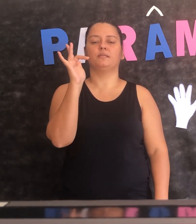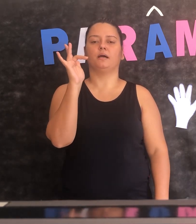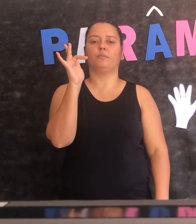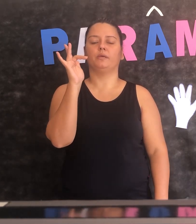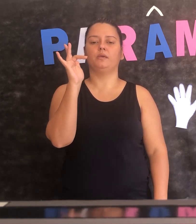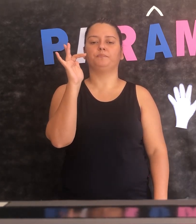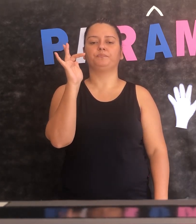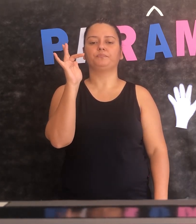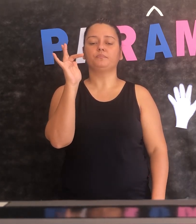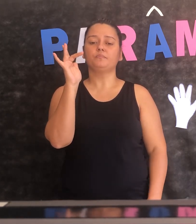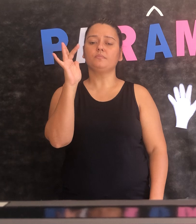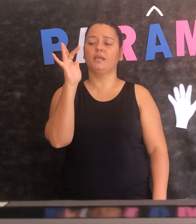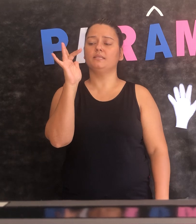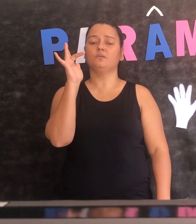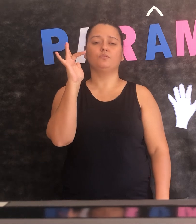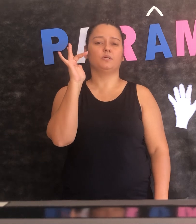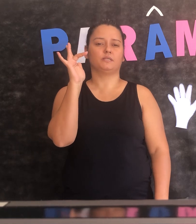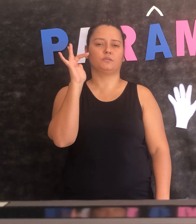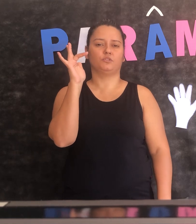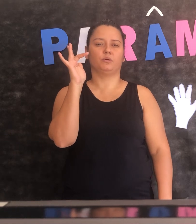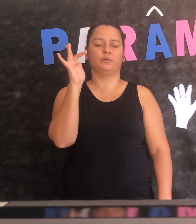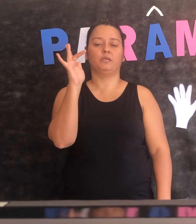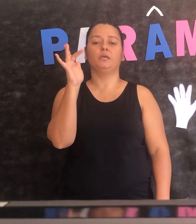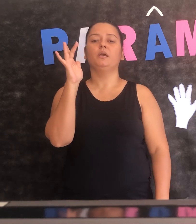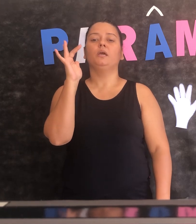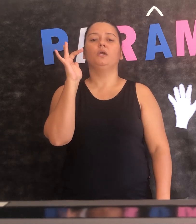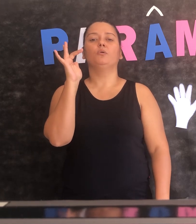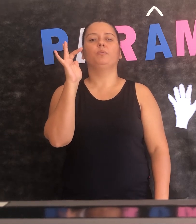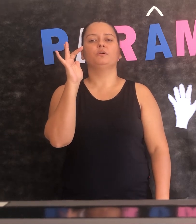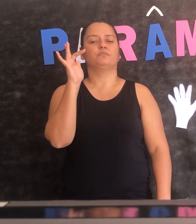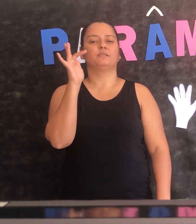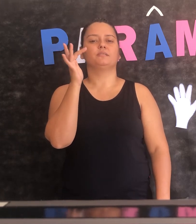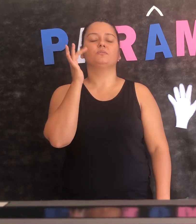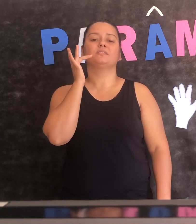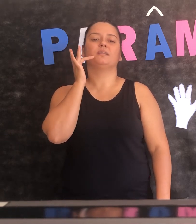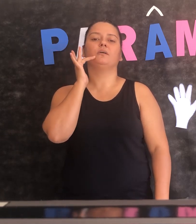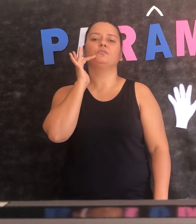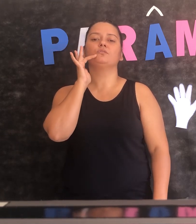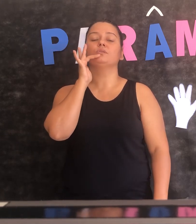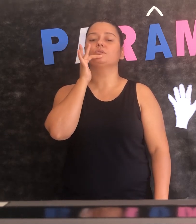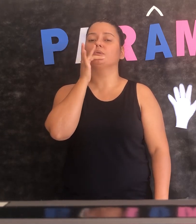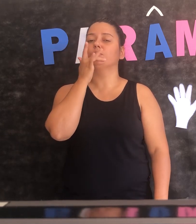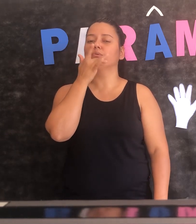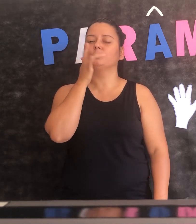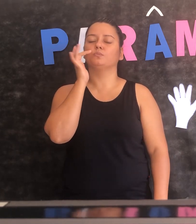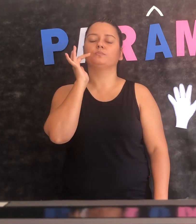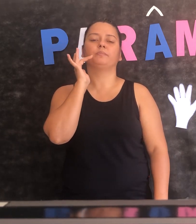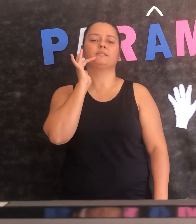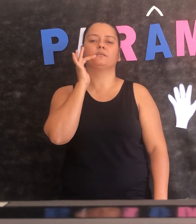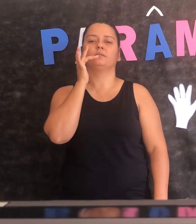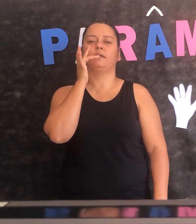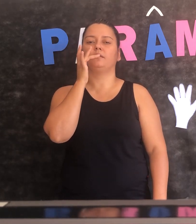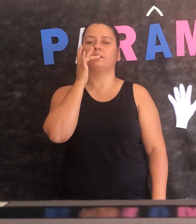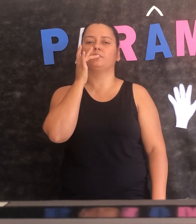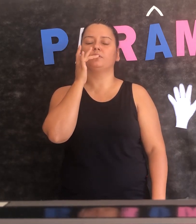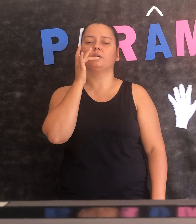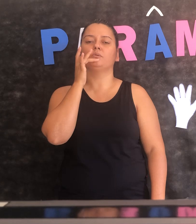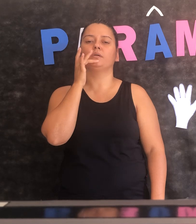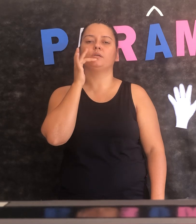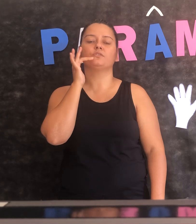sinal aqui, essa configuração de mão aqui, eu posso fazer o sinal de gostoso, passando entre a boca e o queixo,